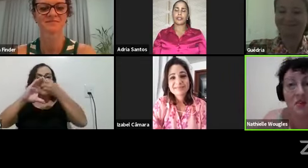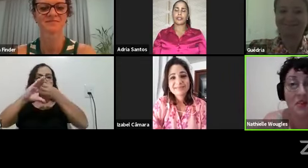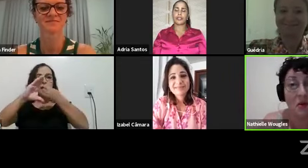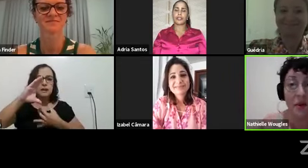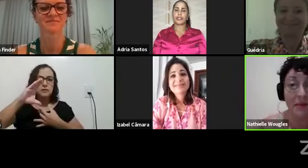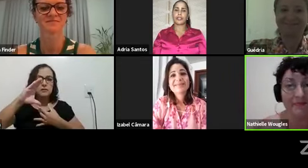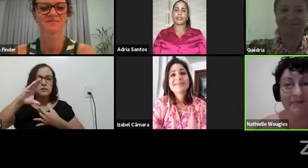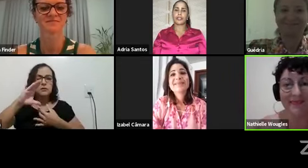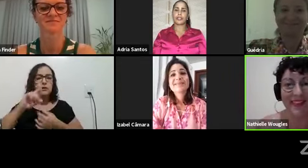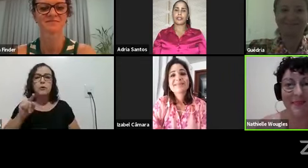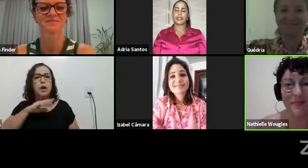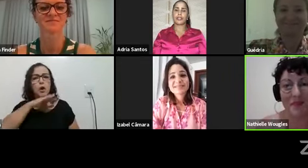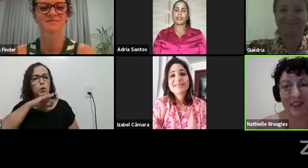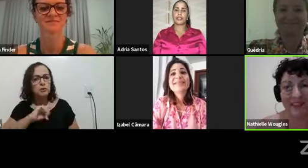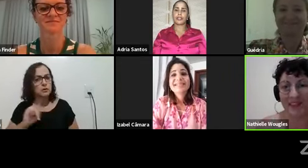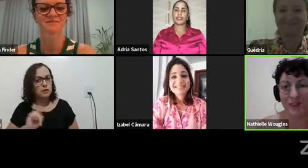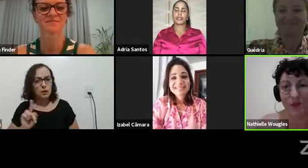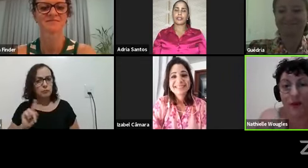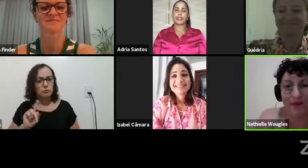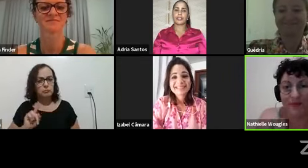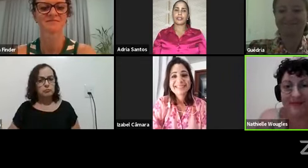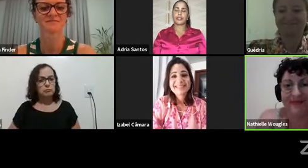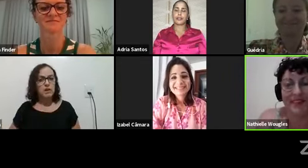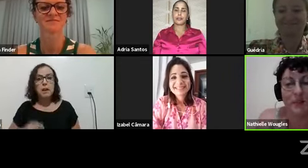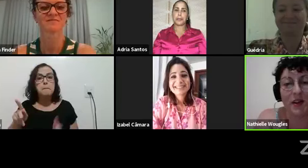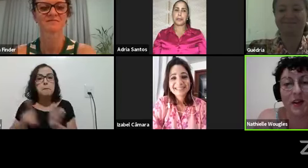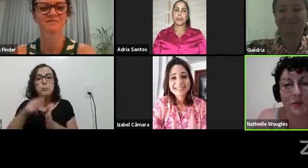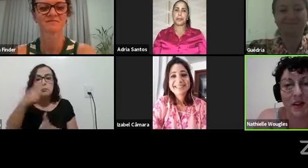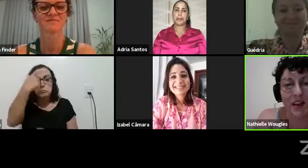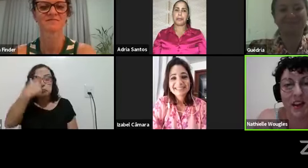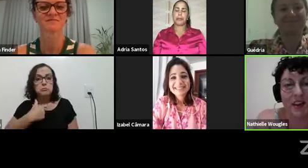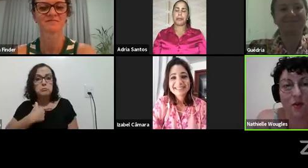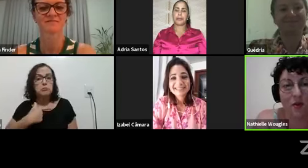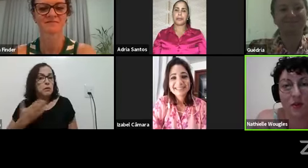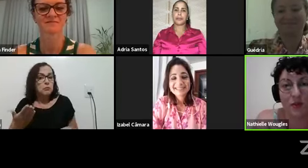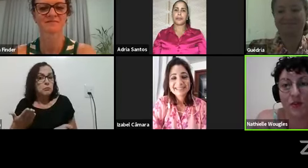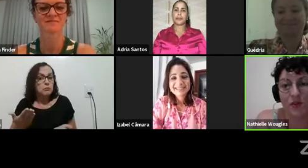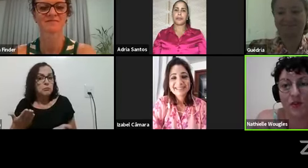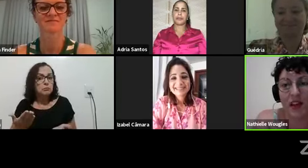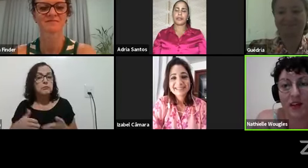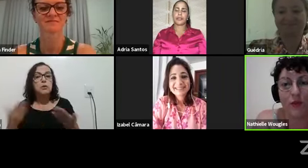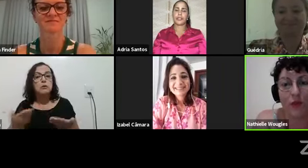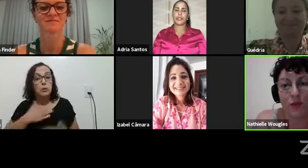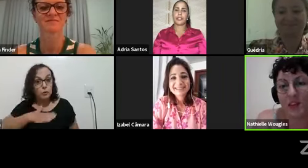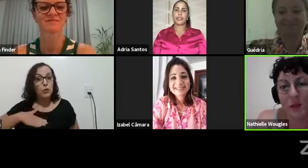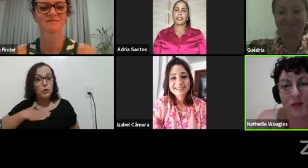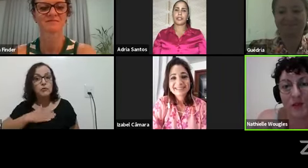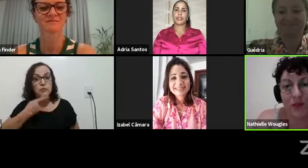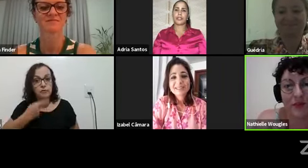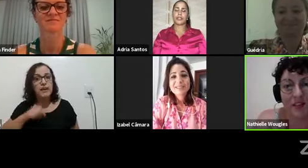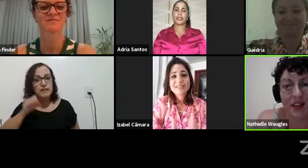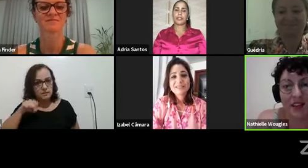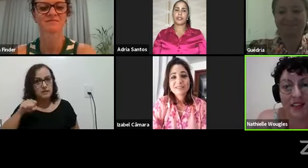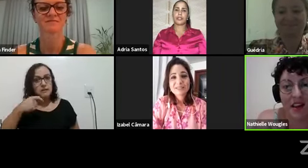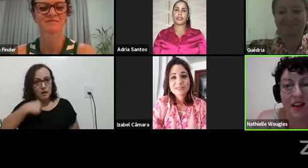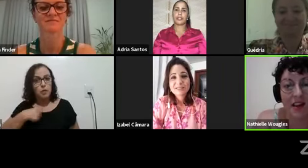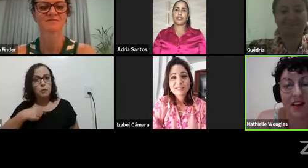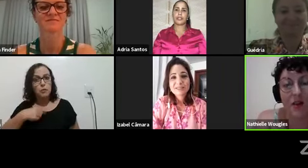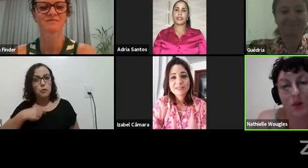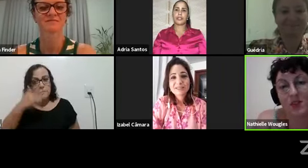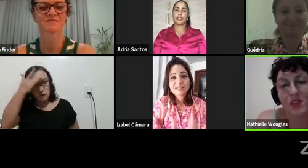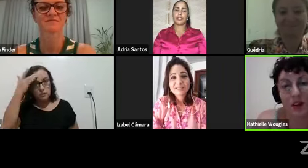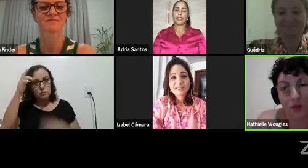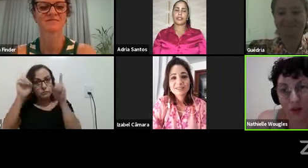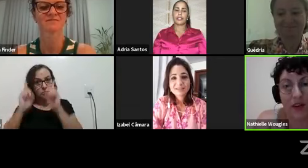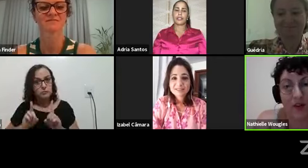é uma coisa ruim, né, para mim, sou eu, faz parte de mim. Então eu gosto muito de falar que eu sou sim pessoa com deficiência e